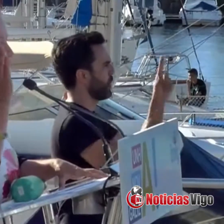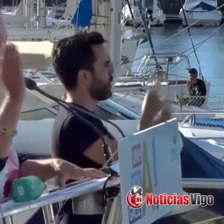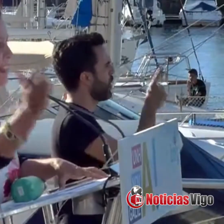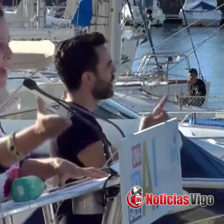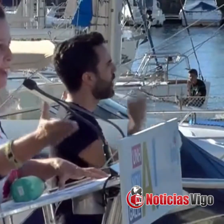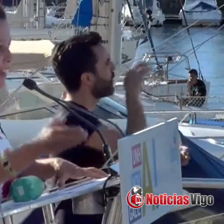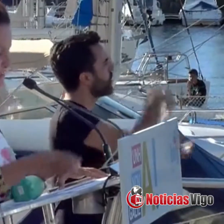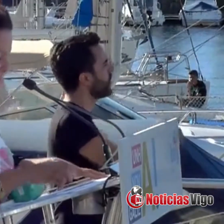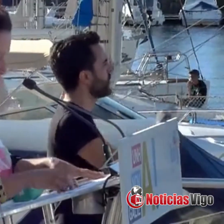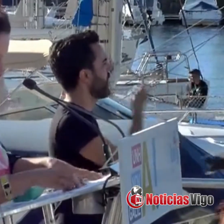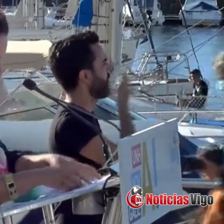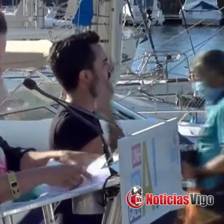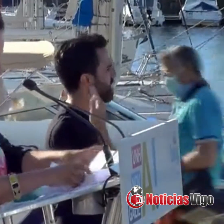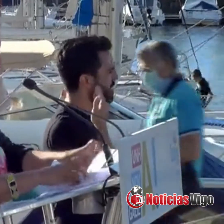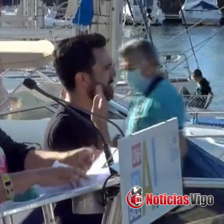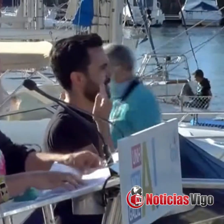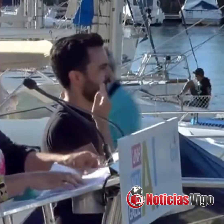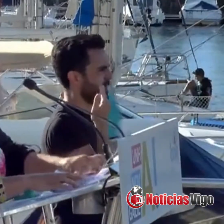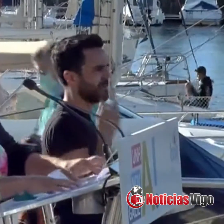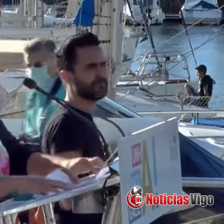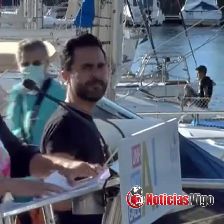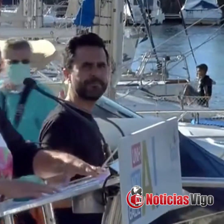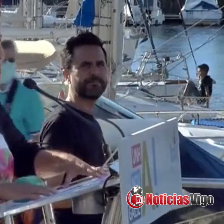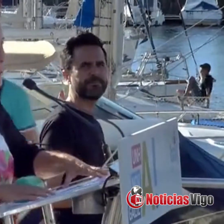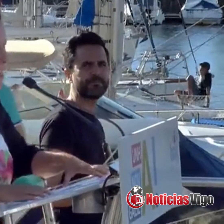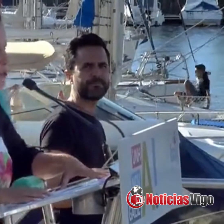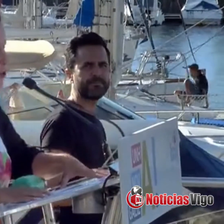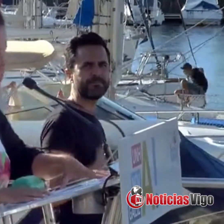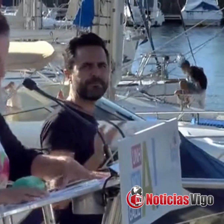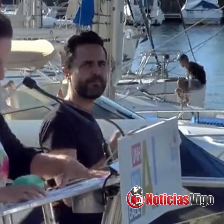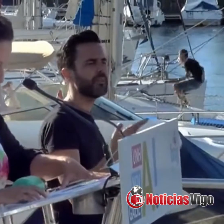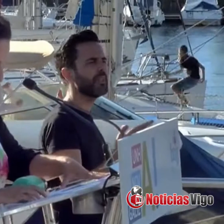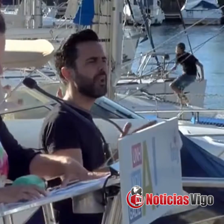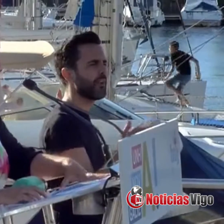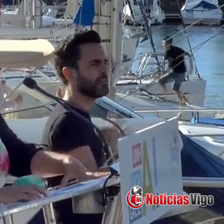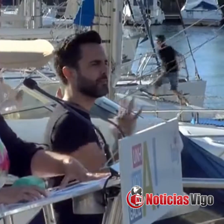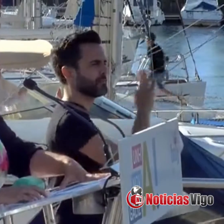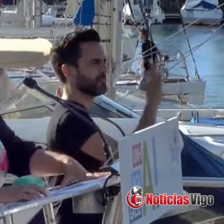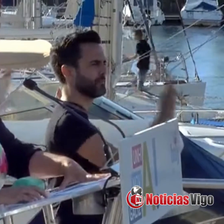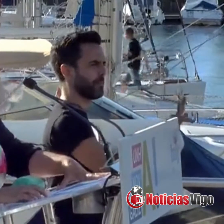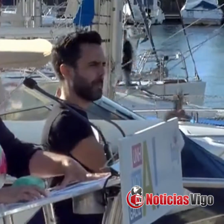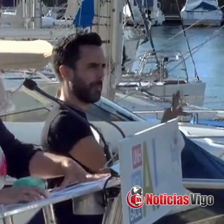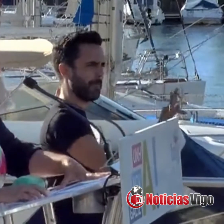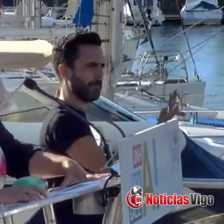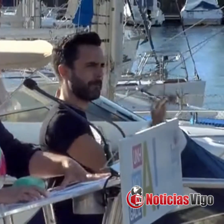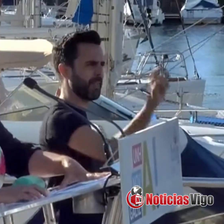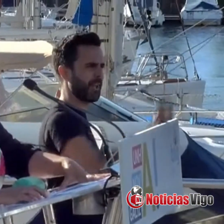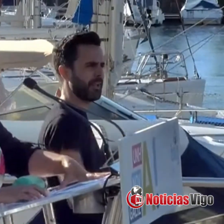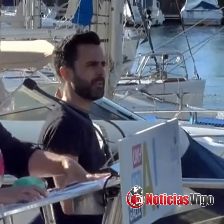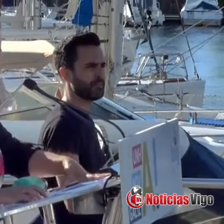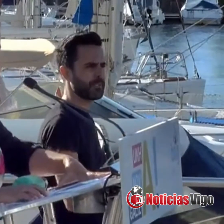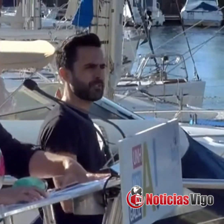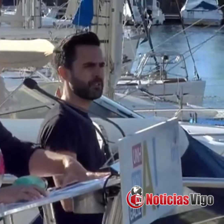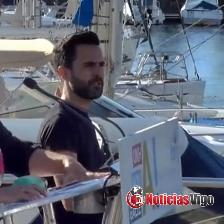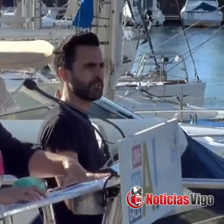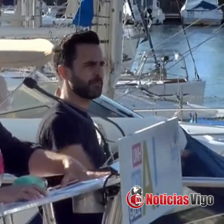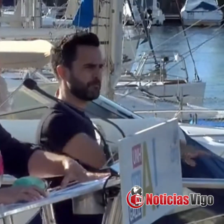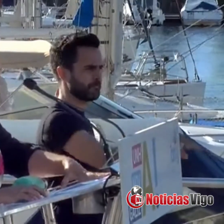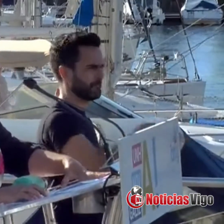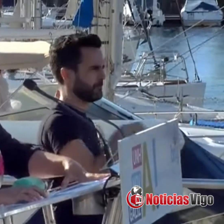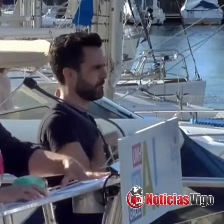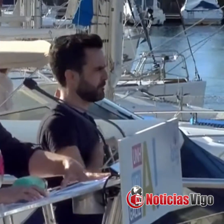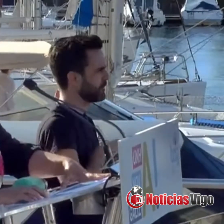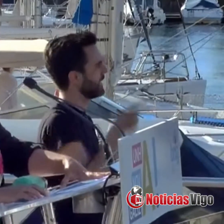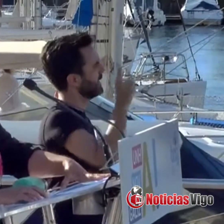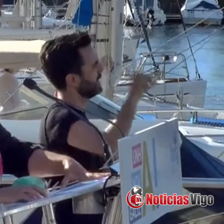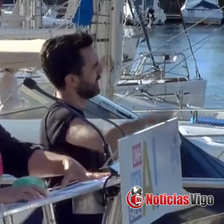un voto de dignidade. E doulle paso a unha persoa que recolleu